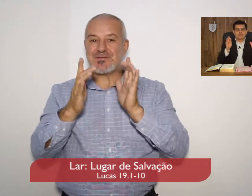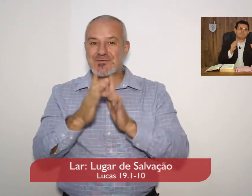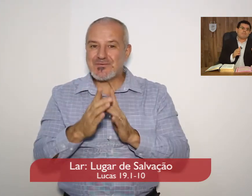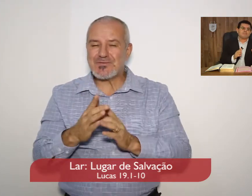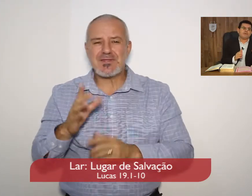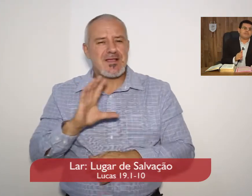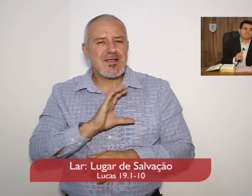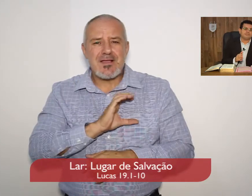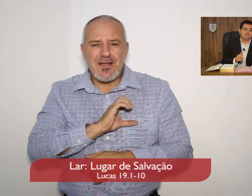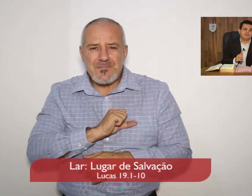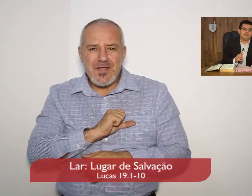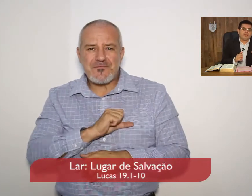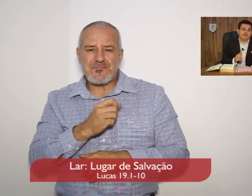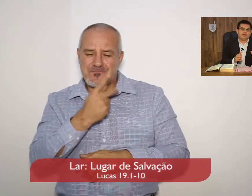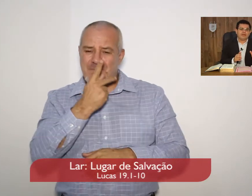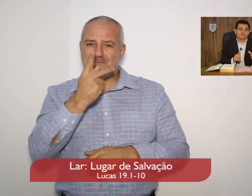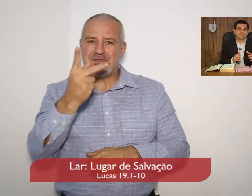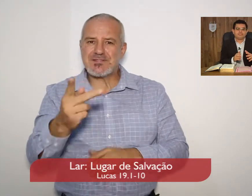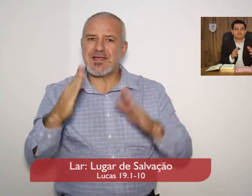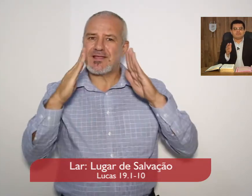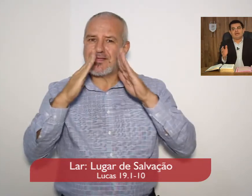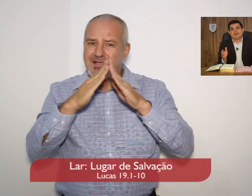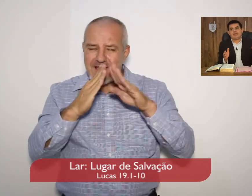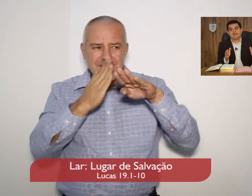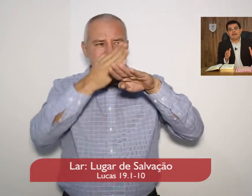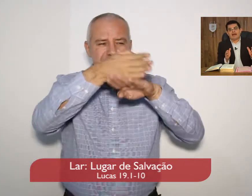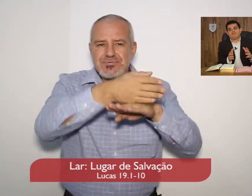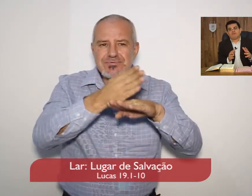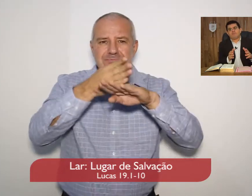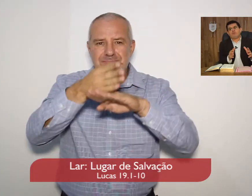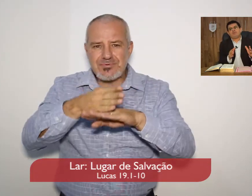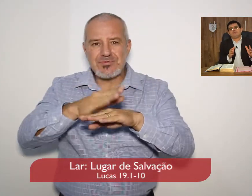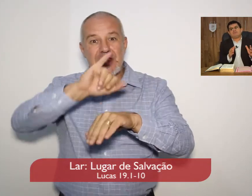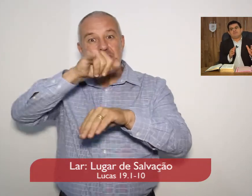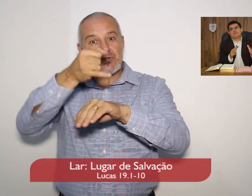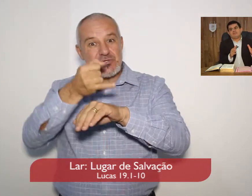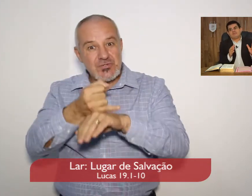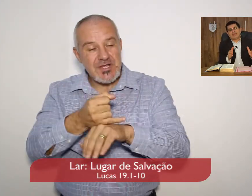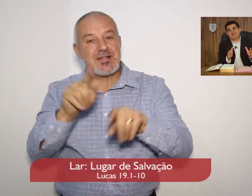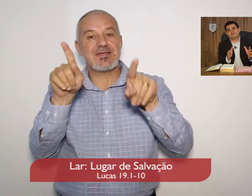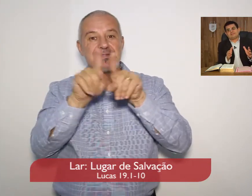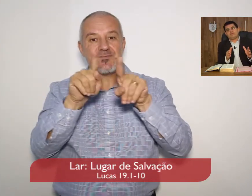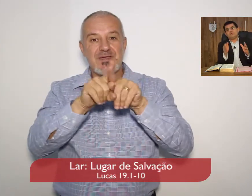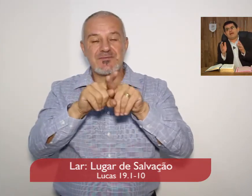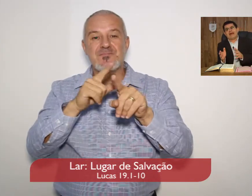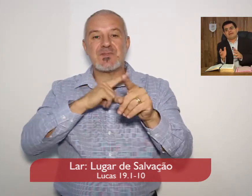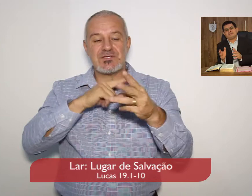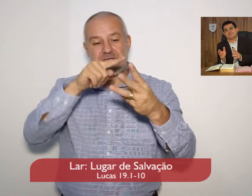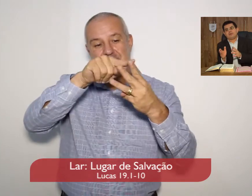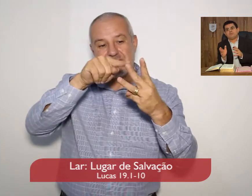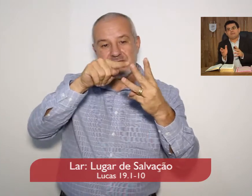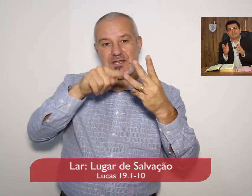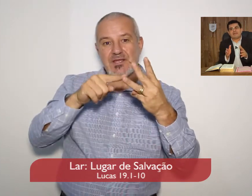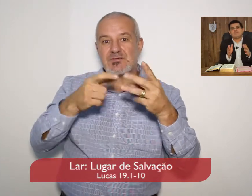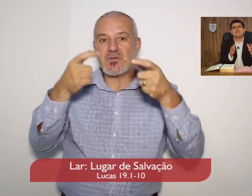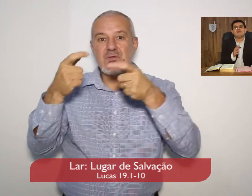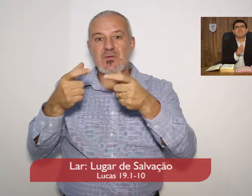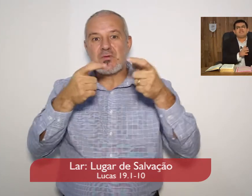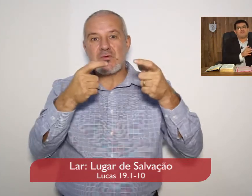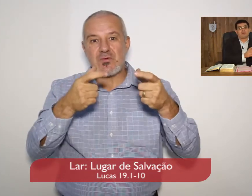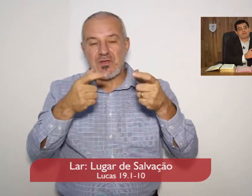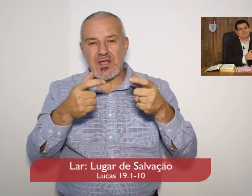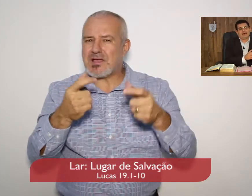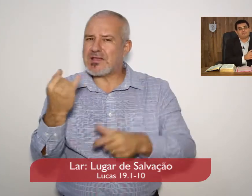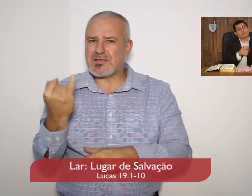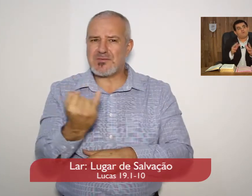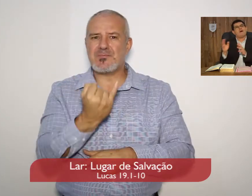principalmente dentro da perspectiva de Jerusalém, haviam pelo menos 3 lugares que eram